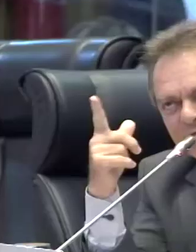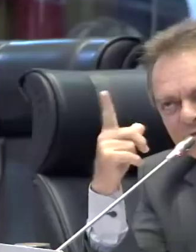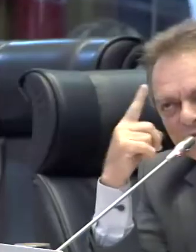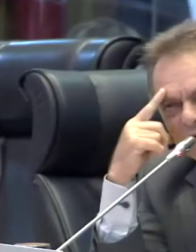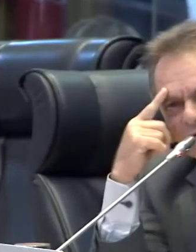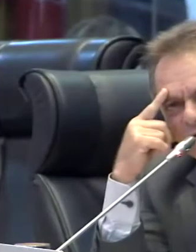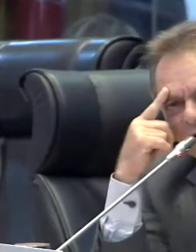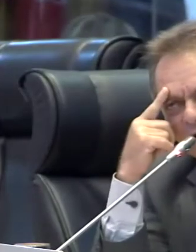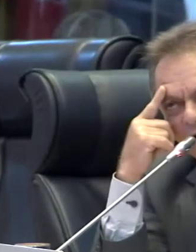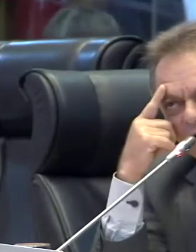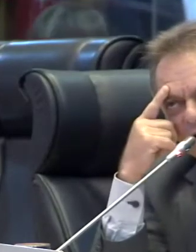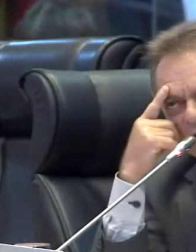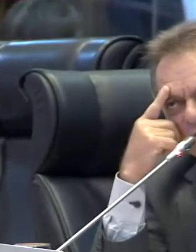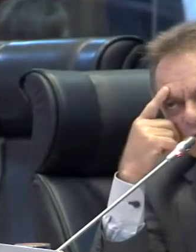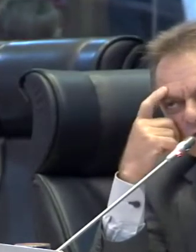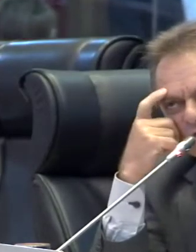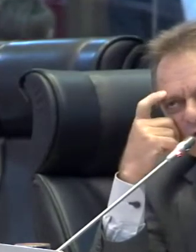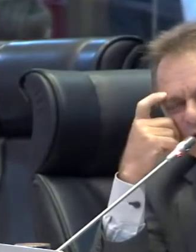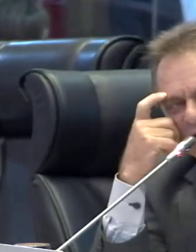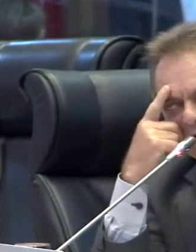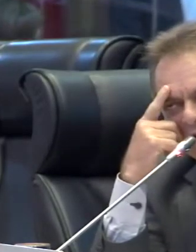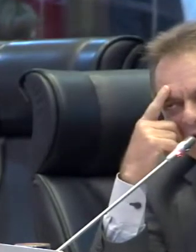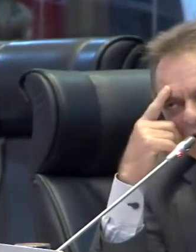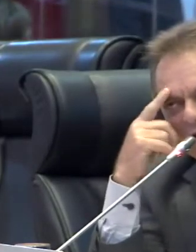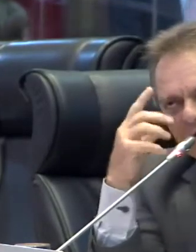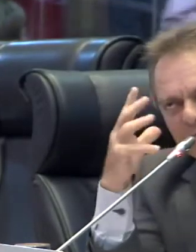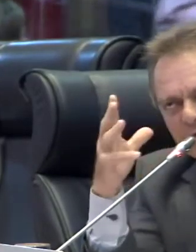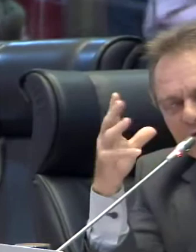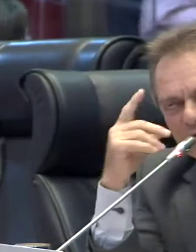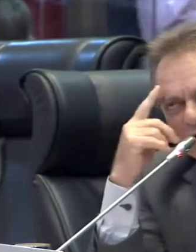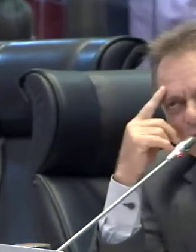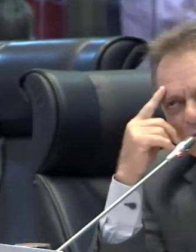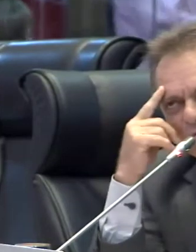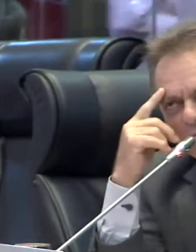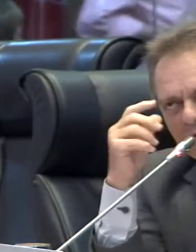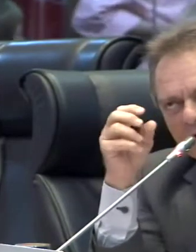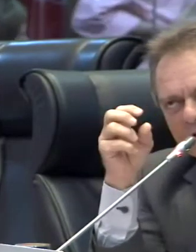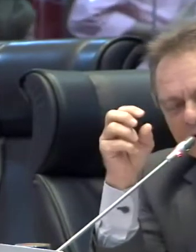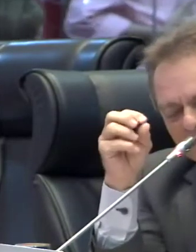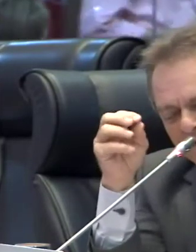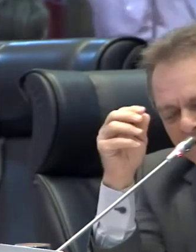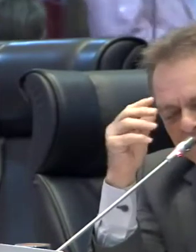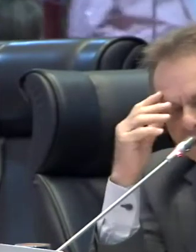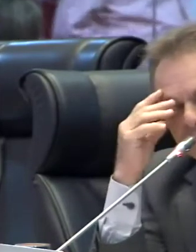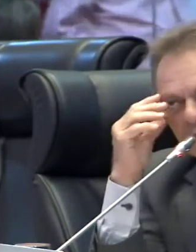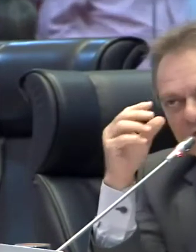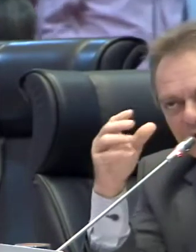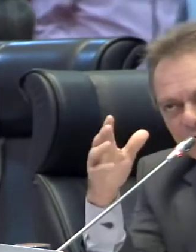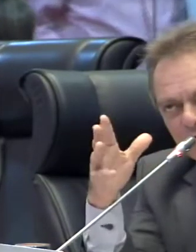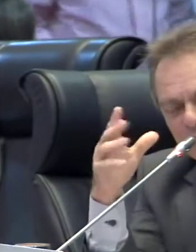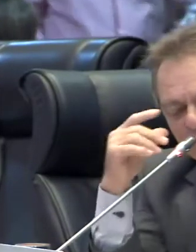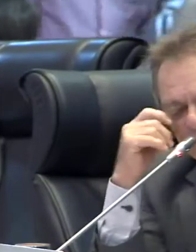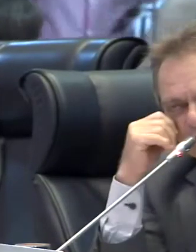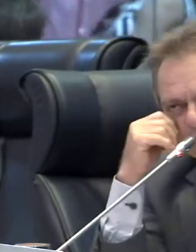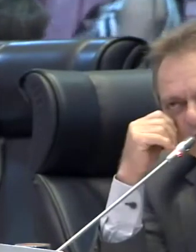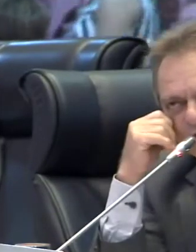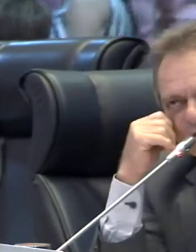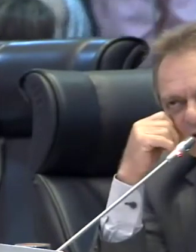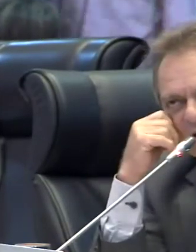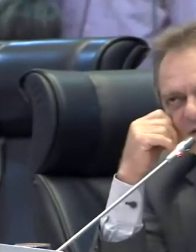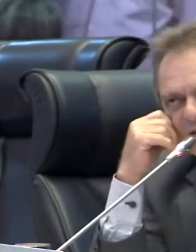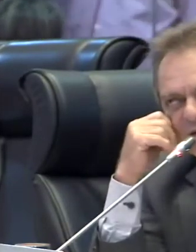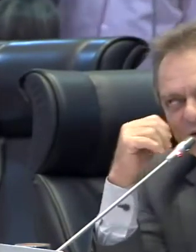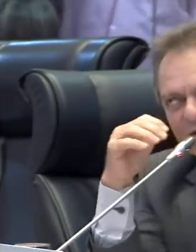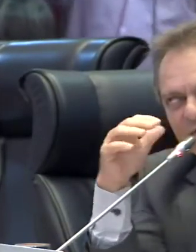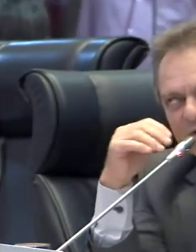Vossa Excelência. Você agora... Me desculpe, é que eu ainda estou me recuperando. Mas eu entendo muito bem, a emoção toma conta de